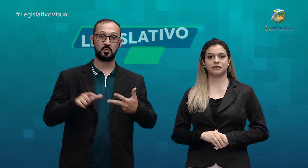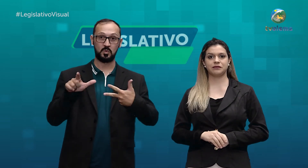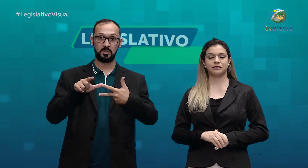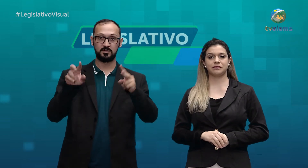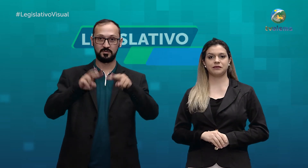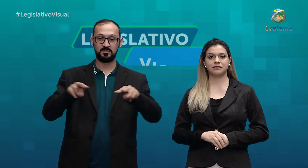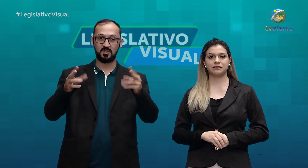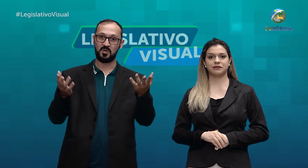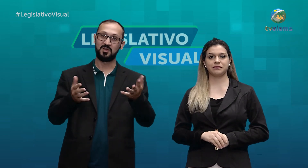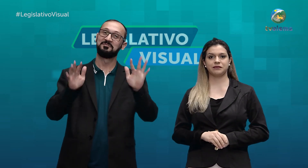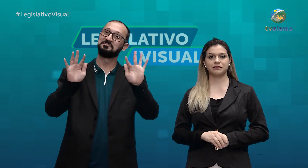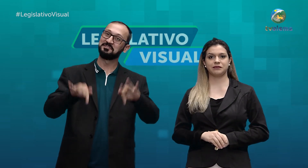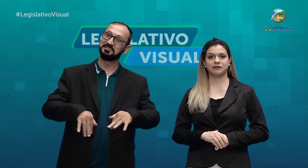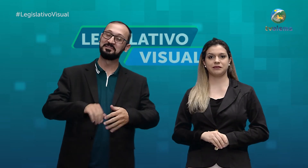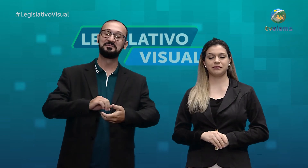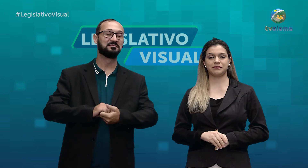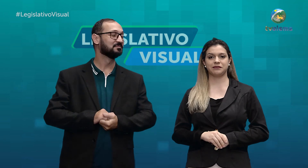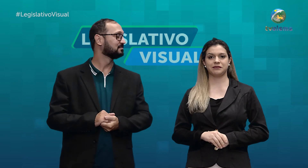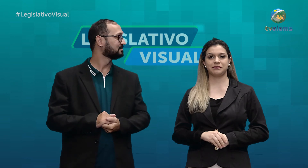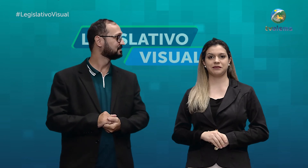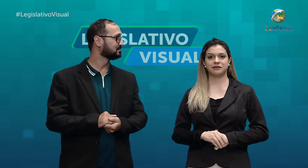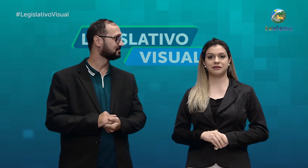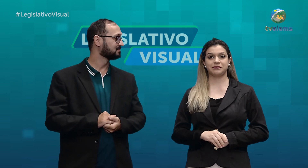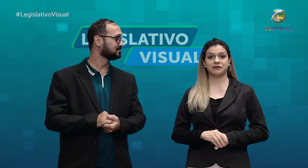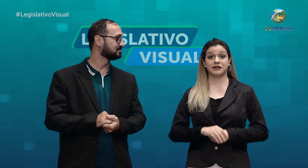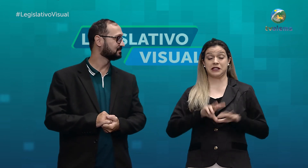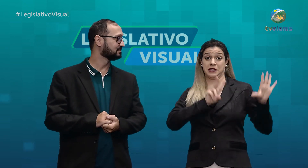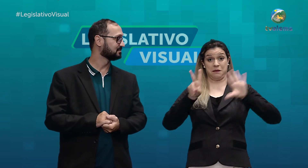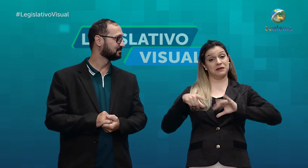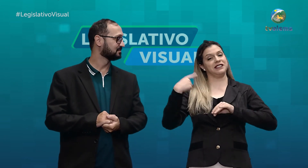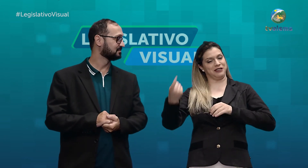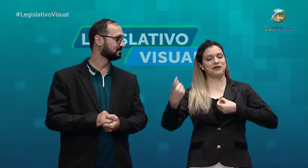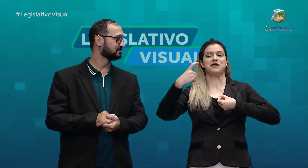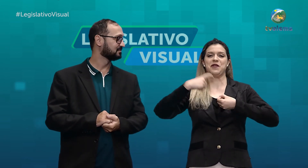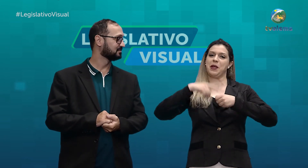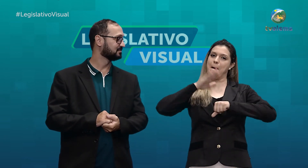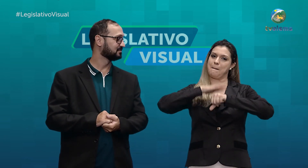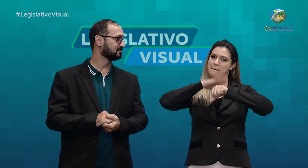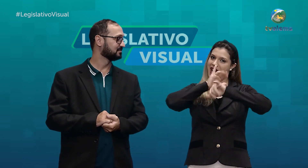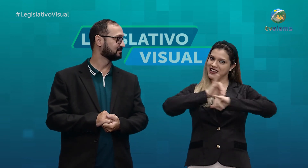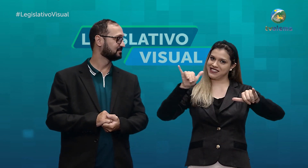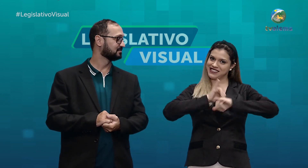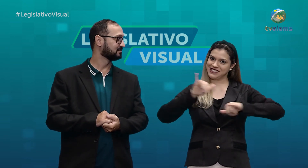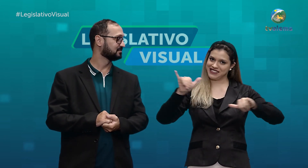O Legislativo Visual fica por aqui. Voltamos na próxima